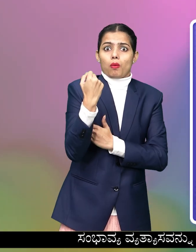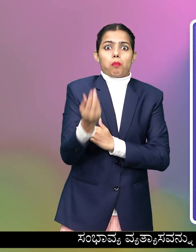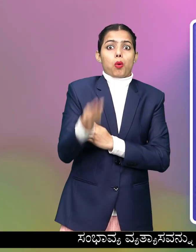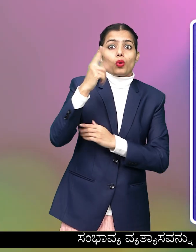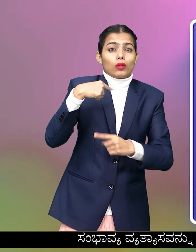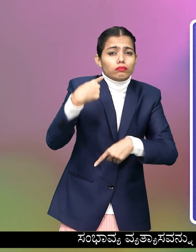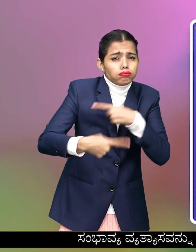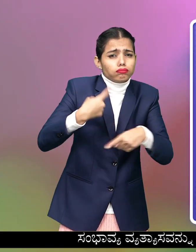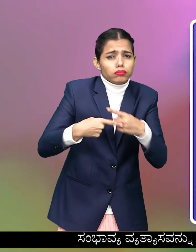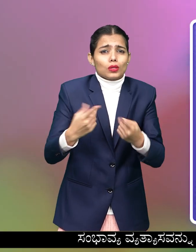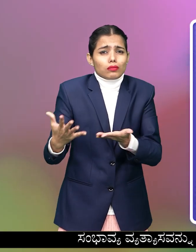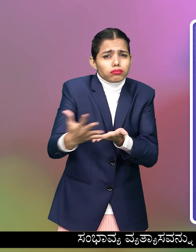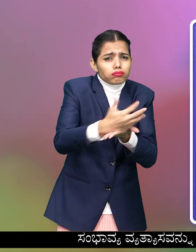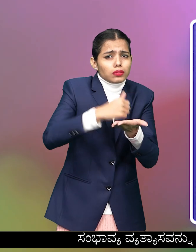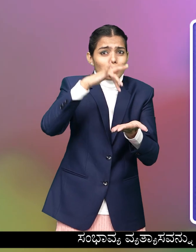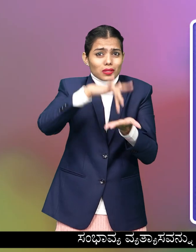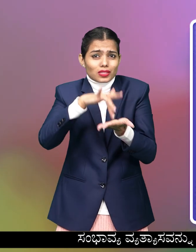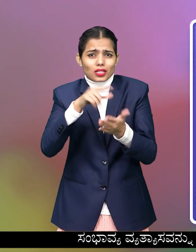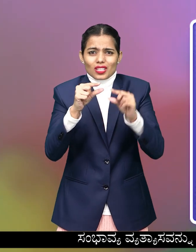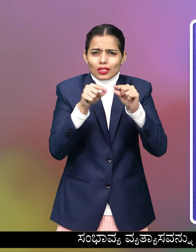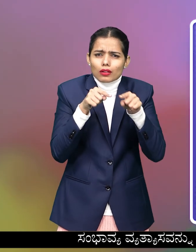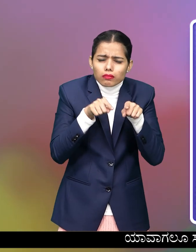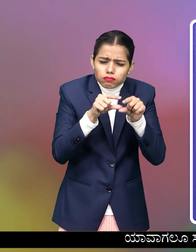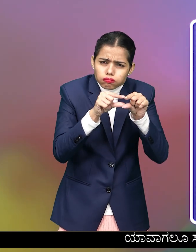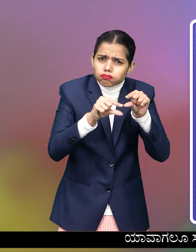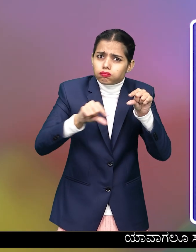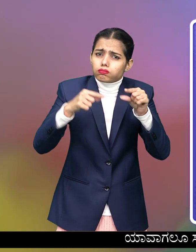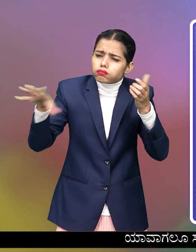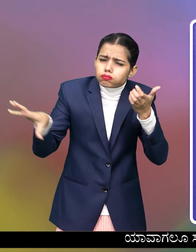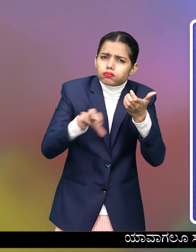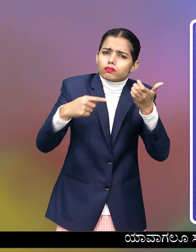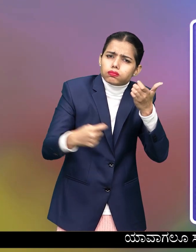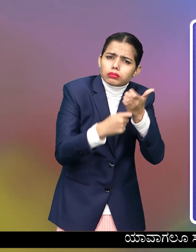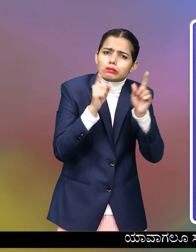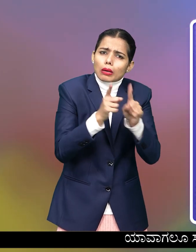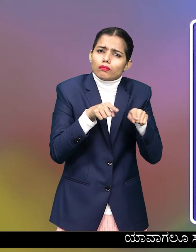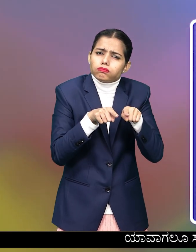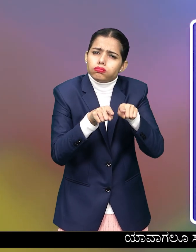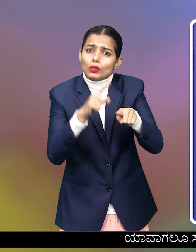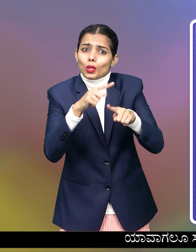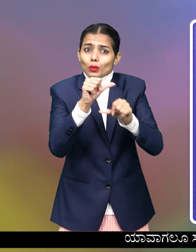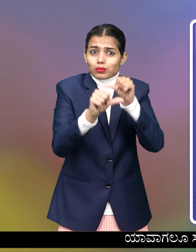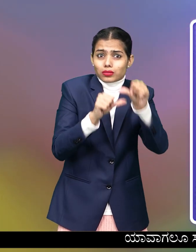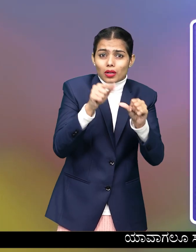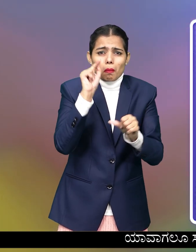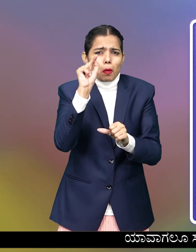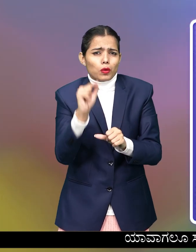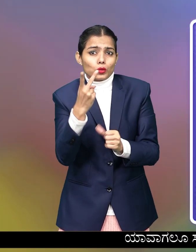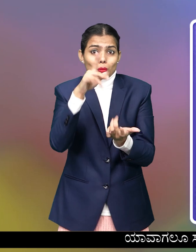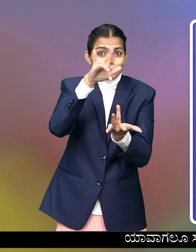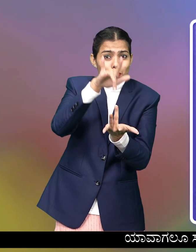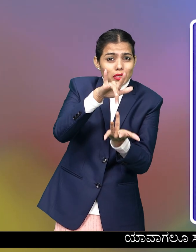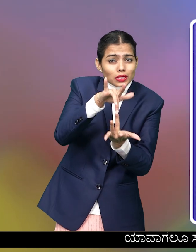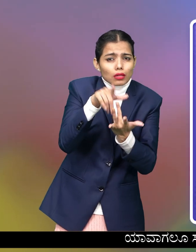ಸಂಭಾವ್ಯ ವ್ಯತ್ಯಾಸವನ್ನು ಅಳೆಯಬೇಕಾದ ಬಿಂದುಗಳ ನಡುವೆ ವೋಲ್ಮೀಟರ್ ಯಾವಾಗಲೂ ಸಮಾನಾಂತರವಾಗಿ ಸಂಪರ್ಕಗೊಳ್ಳುತ್ತದೆ.